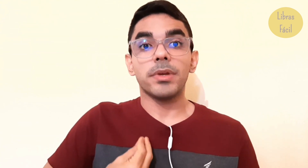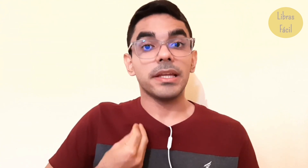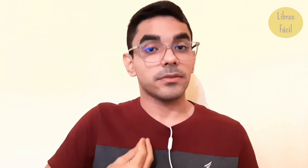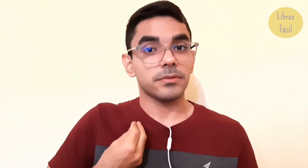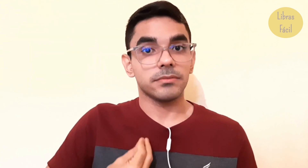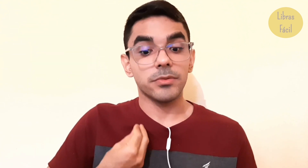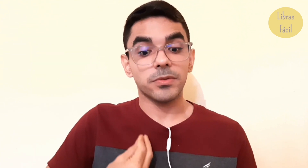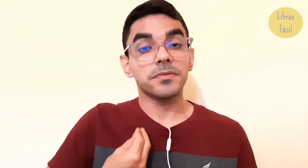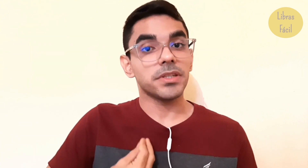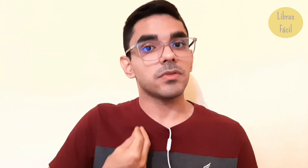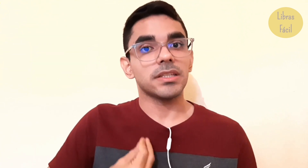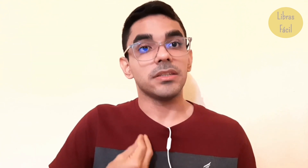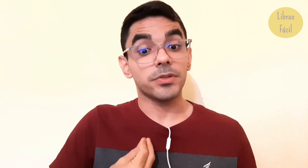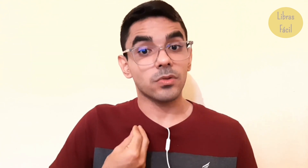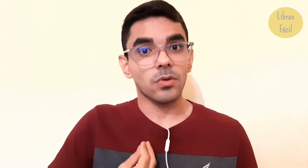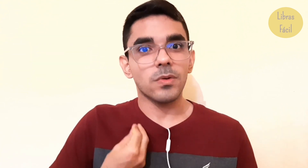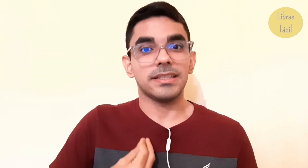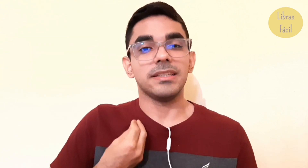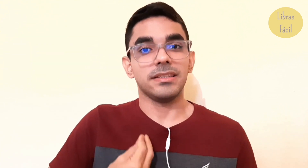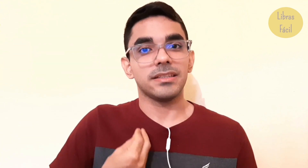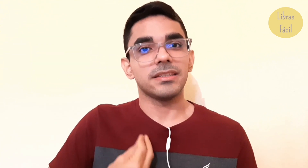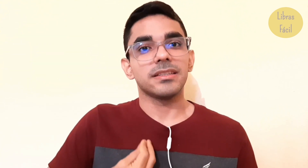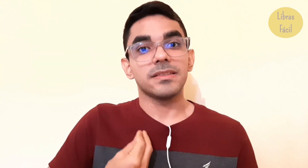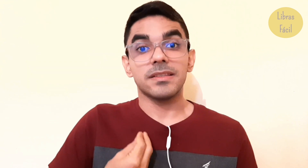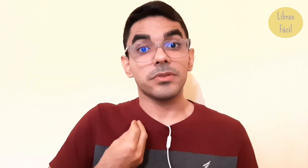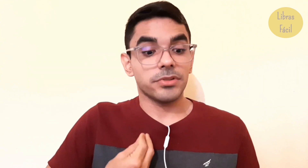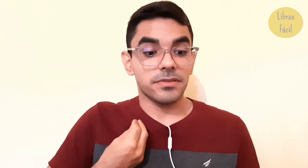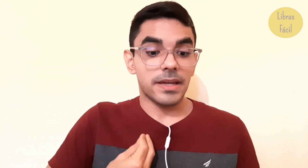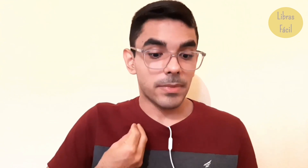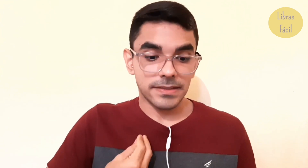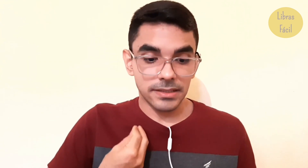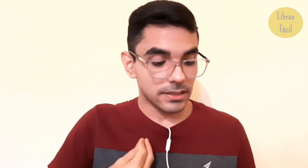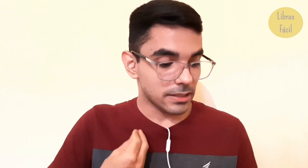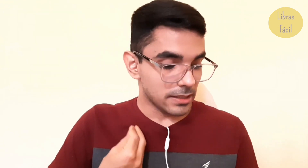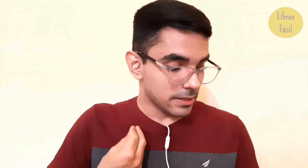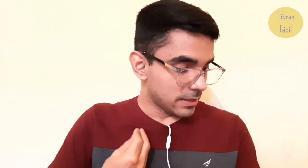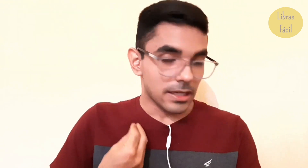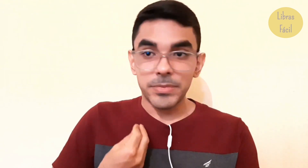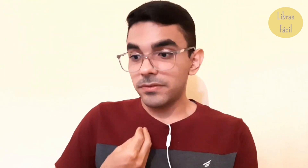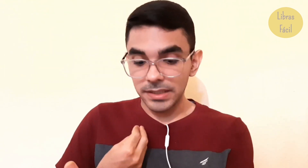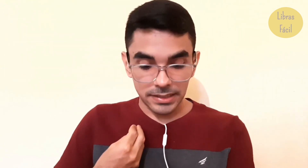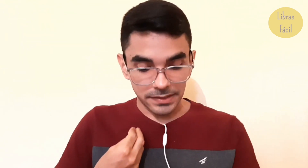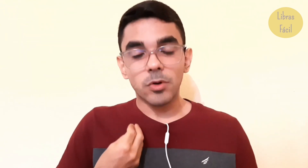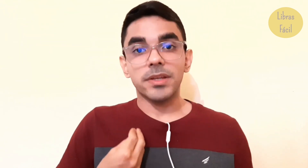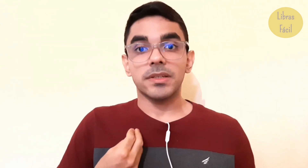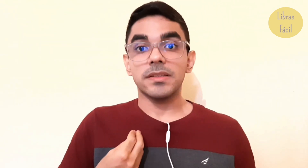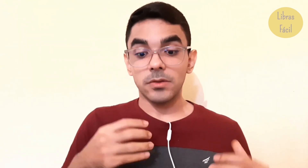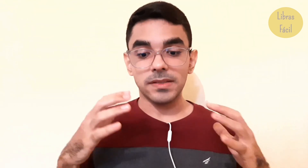momento. Eu estou vivo aqui, eu estou aqui. Se eu não estiver mais aqui, a minha vida, nesse momento aqui, se eu saio aqui